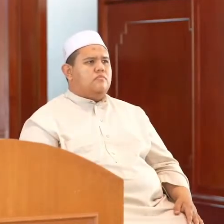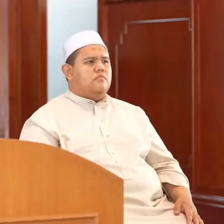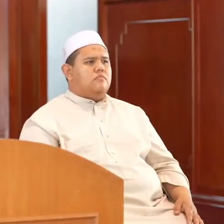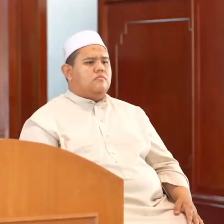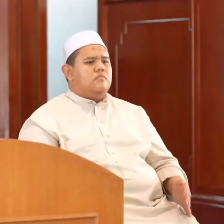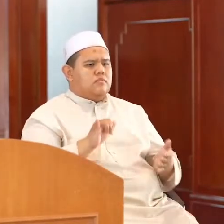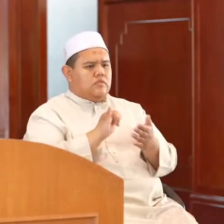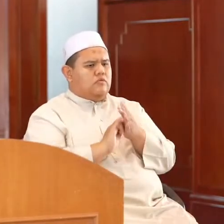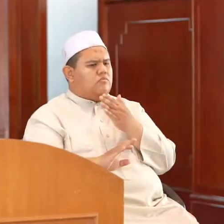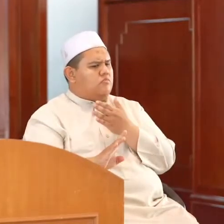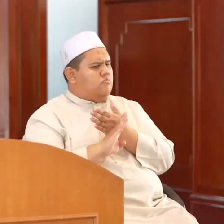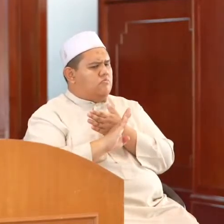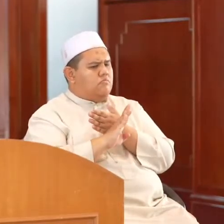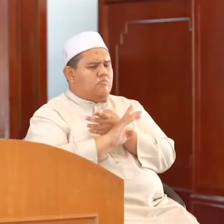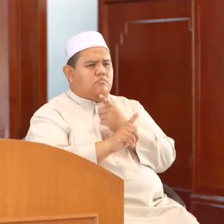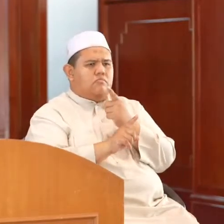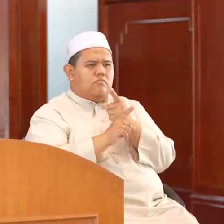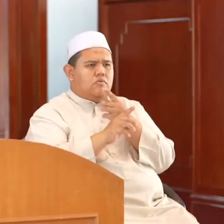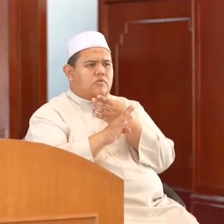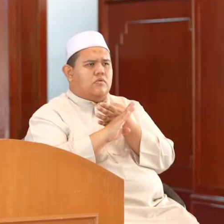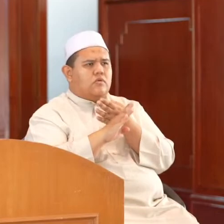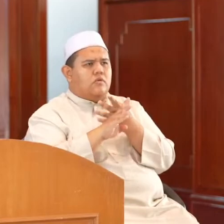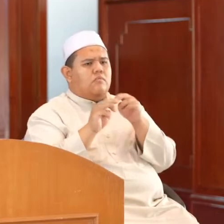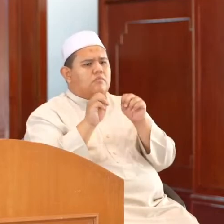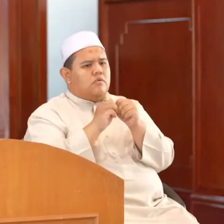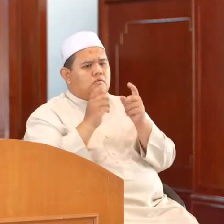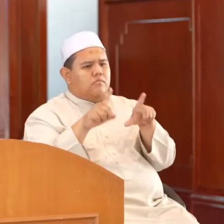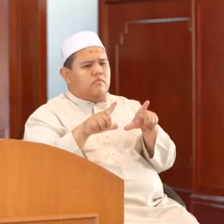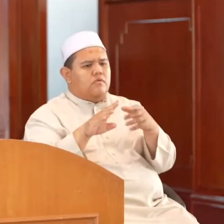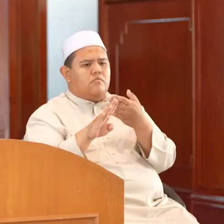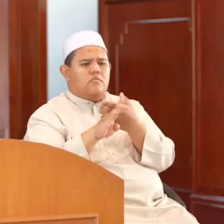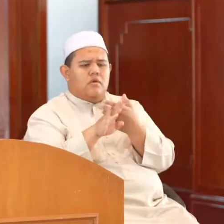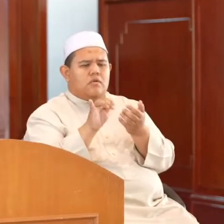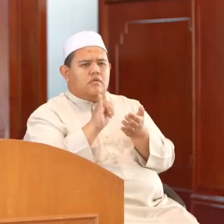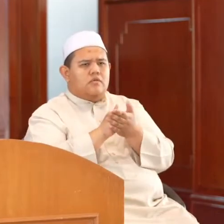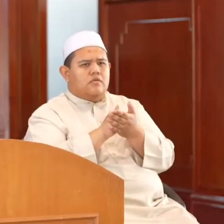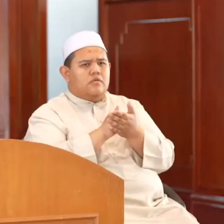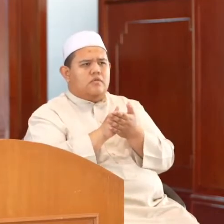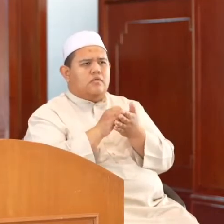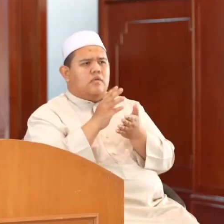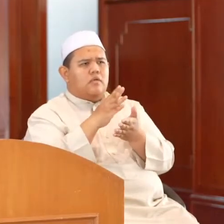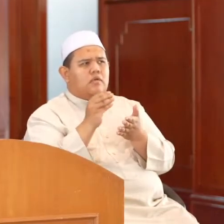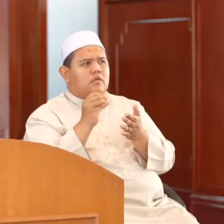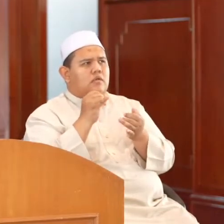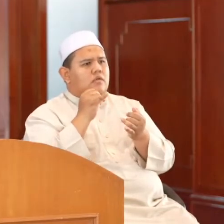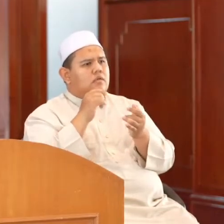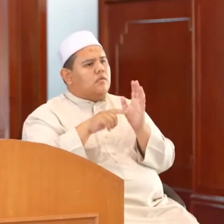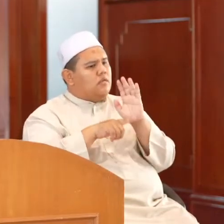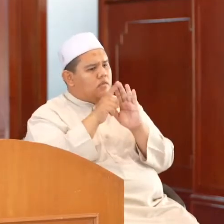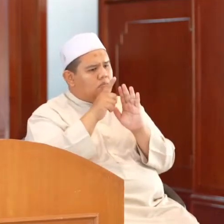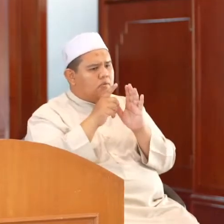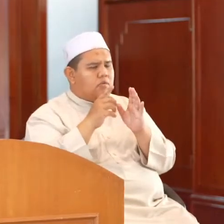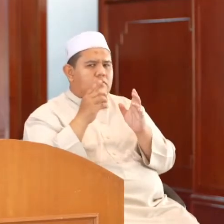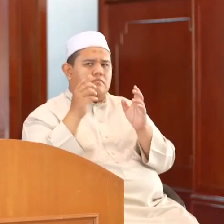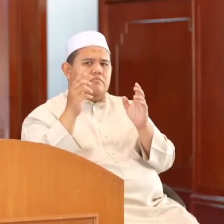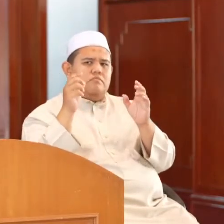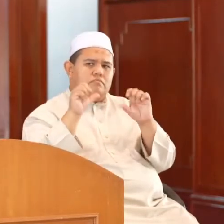Ini bahaya, fenomena macam ni macam tu. Dan lebih parah lagi apabila